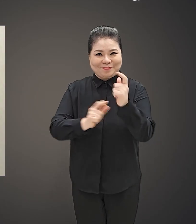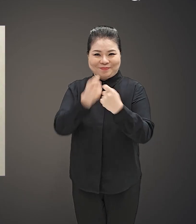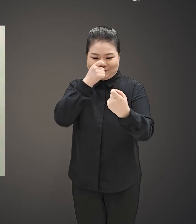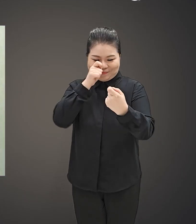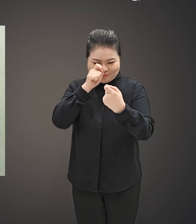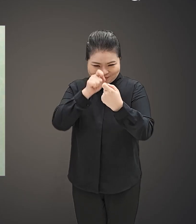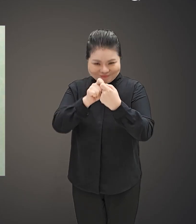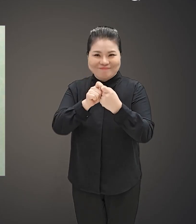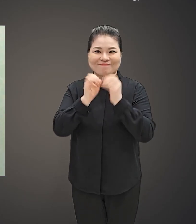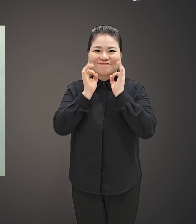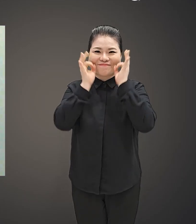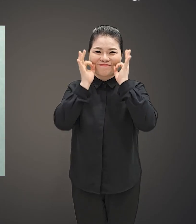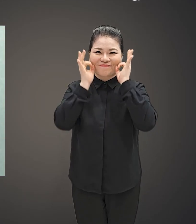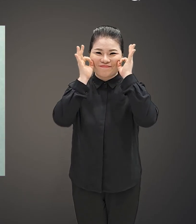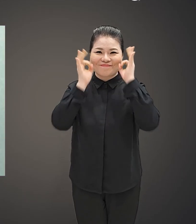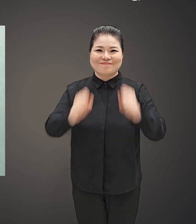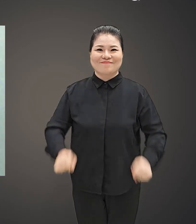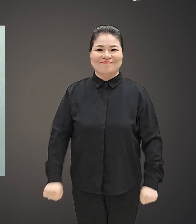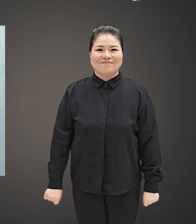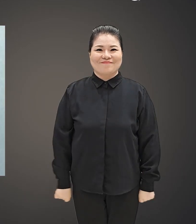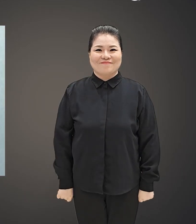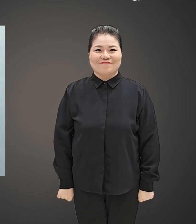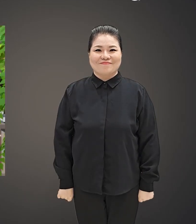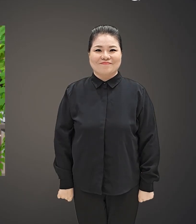이용자들에게 한 걸음 가까이 다가갔다.